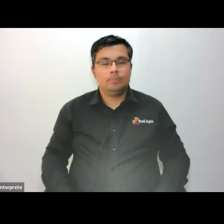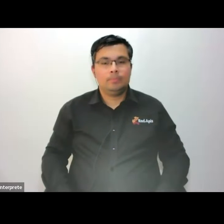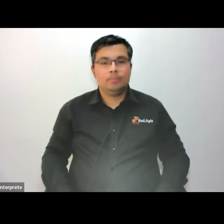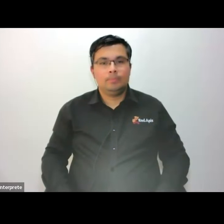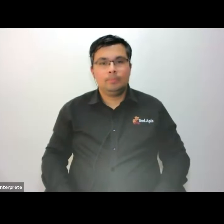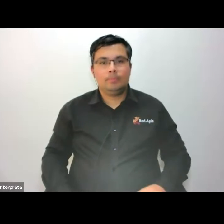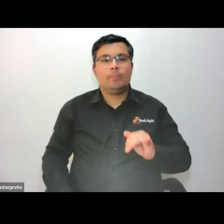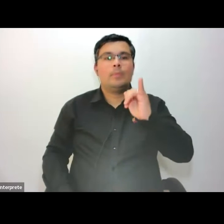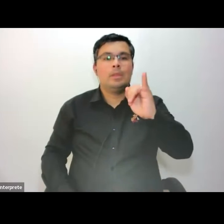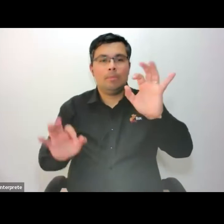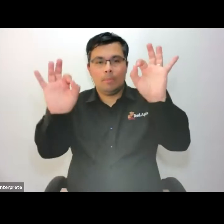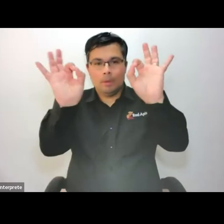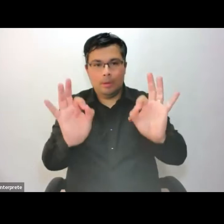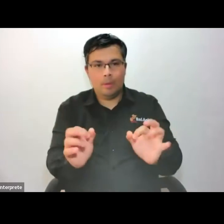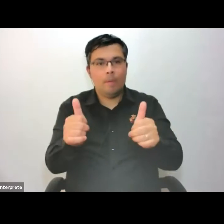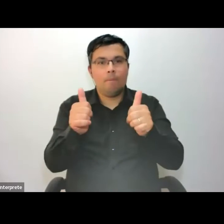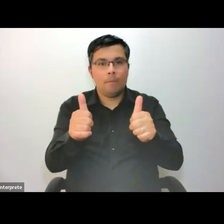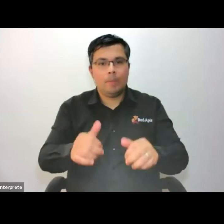Sí, no, de una forma